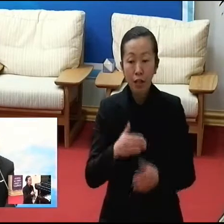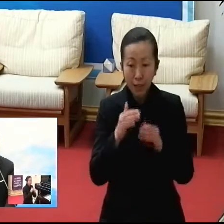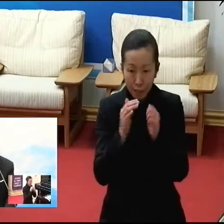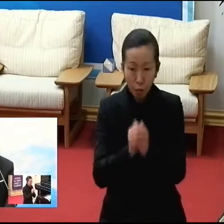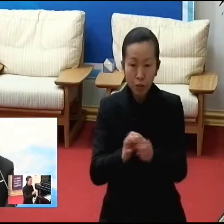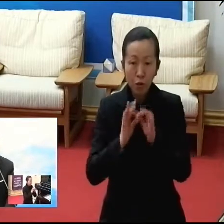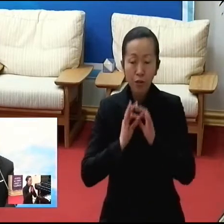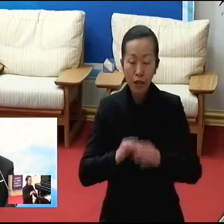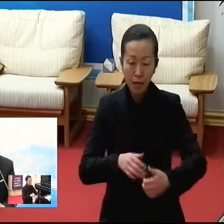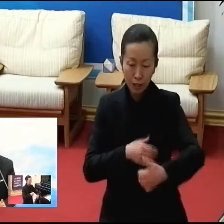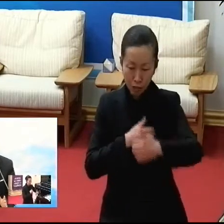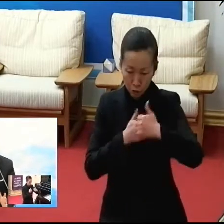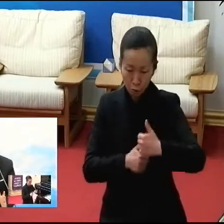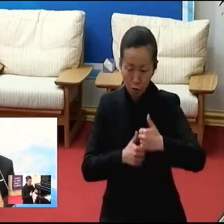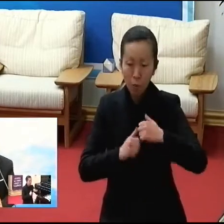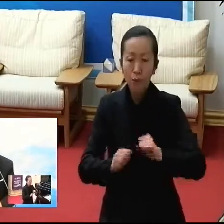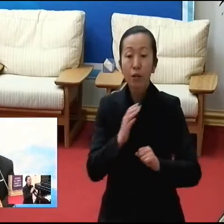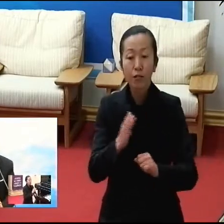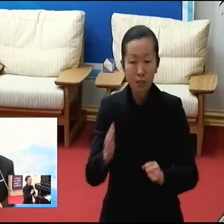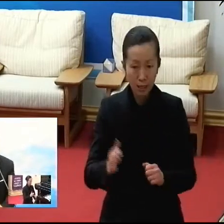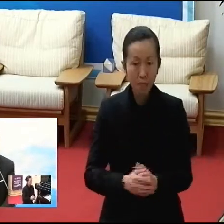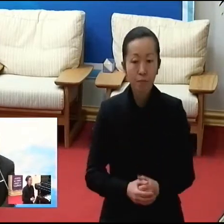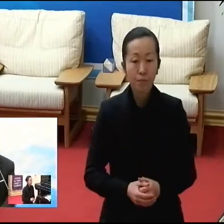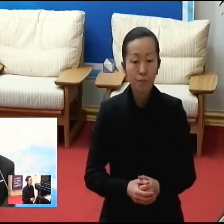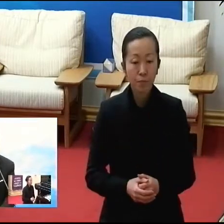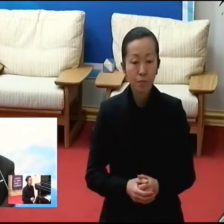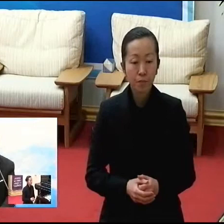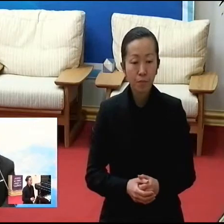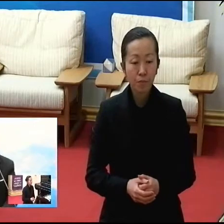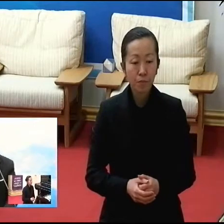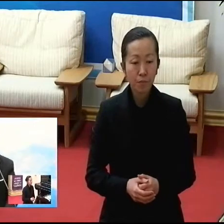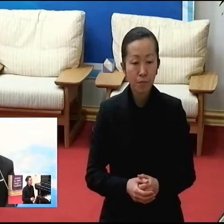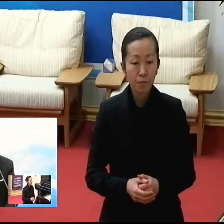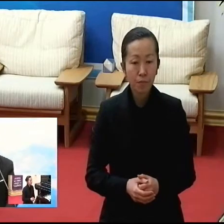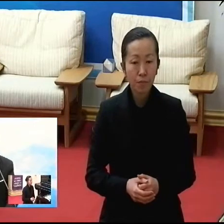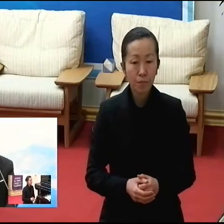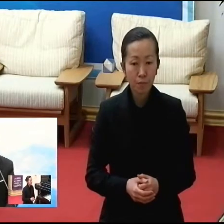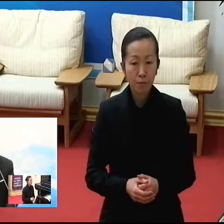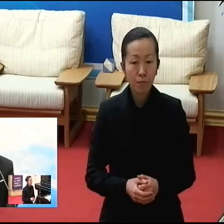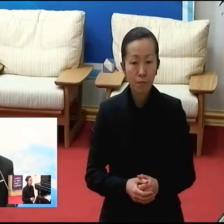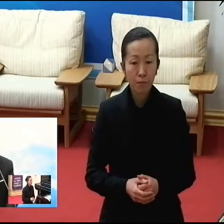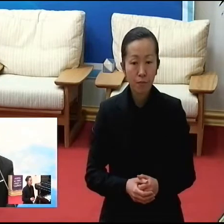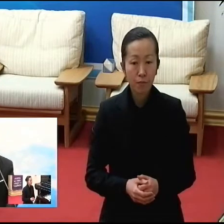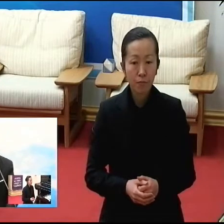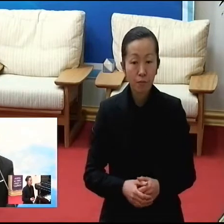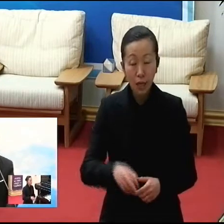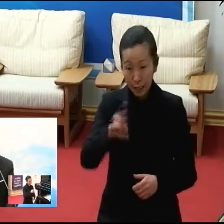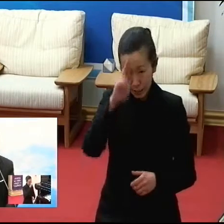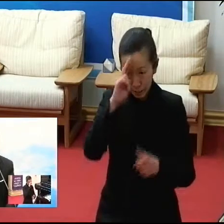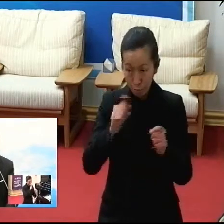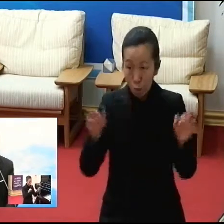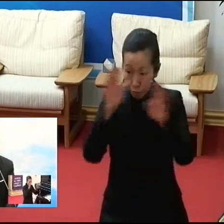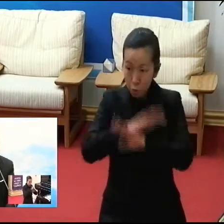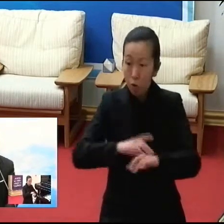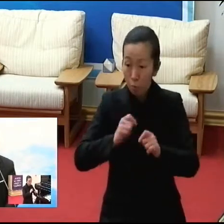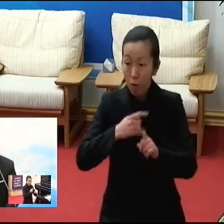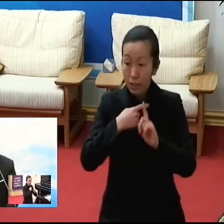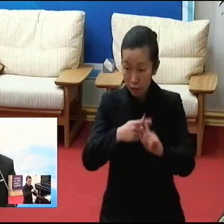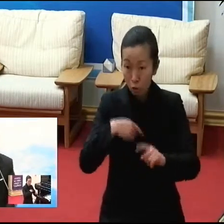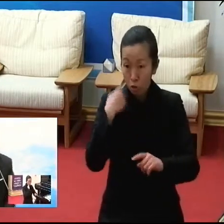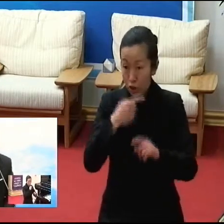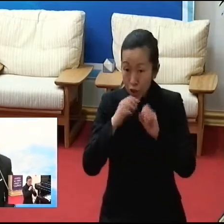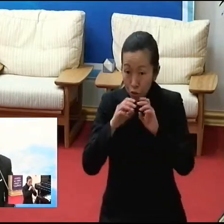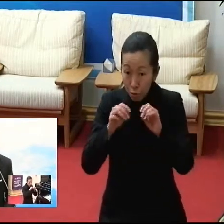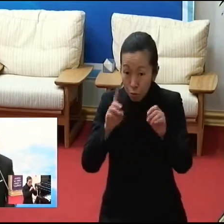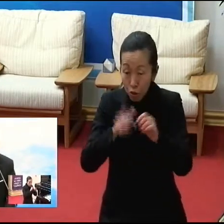祈りで挑戦してください。 밤낮으로 그리스도를 부르면 부를수록 유일성의 응답이 오게 되어 있습니다. 昼も夜もキリストを口